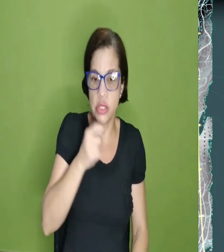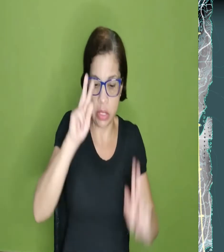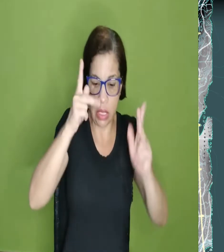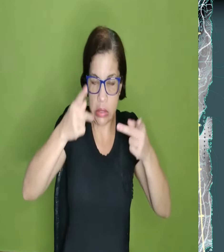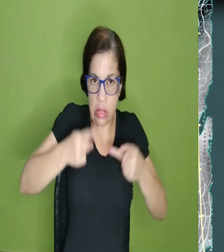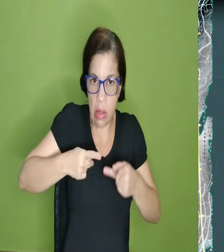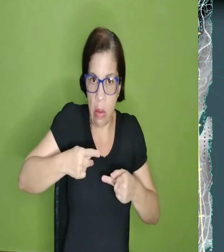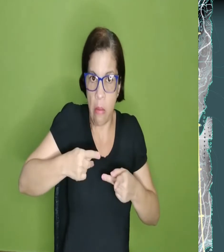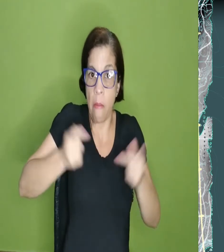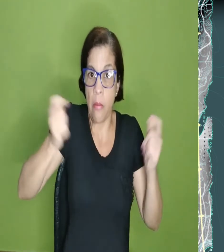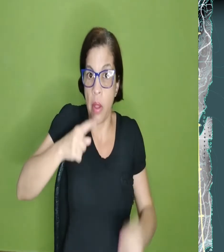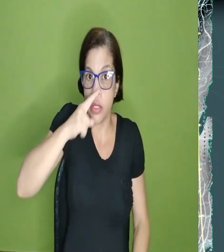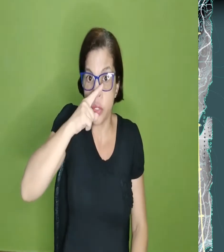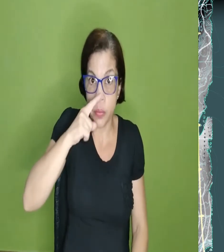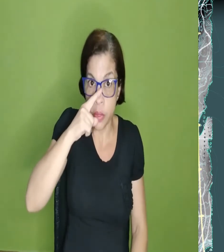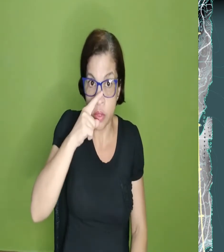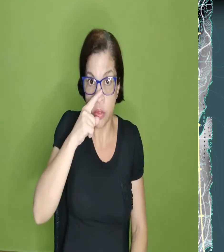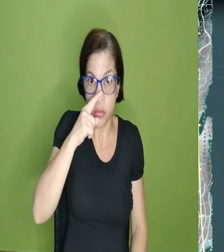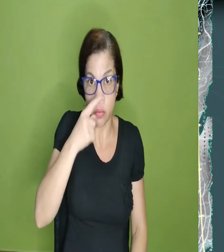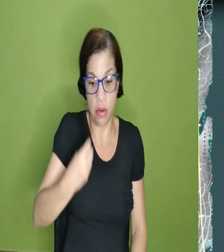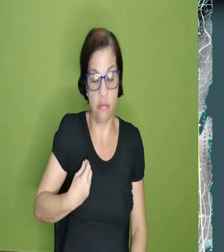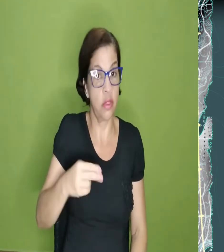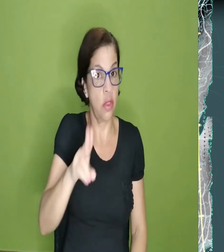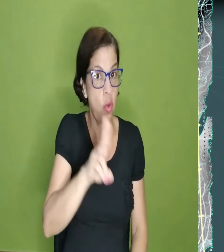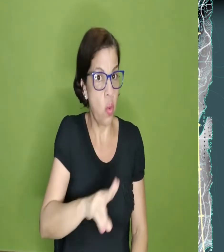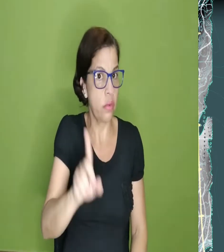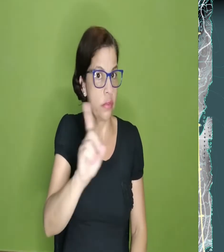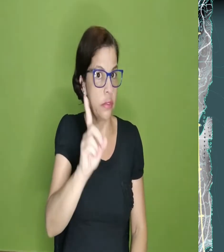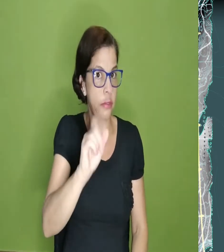por conta própria, pois isso coloca a sua vida em risco.